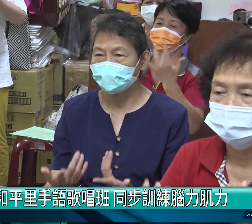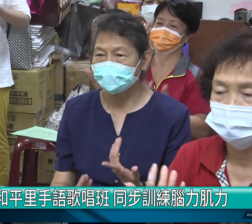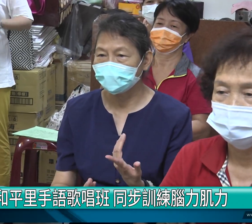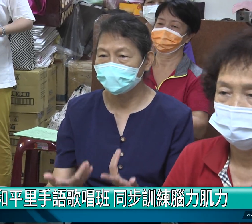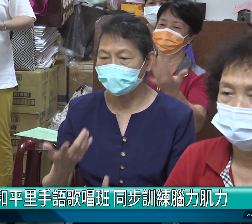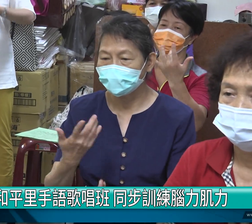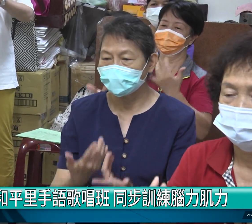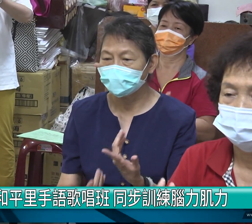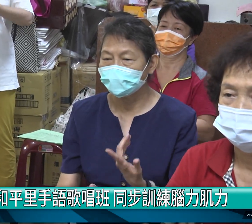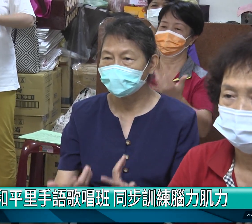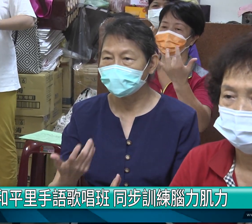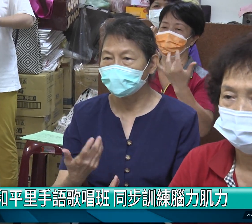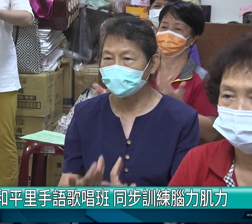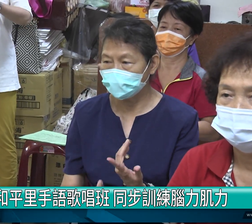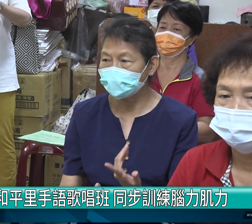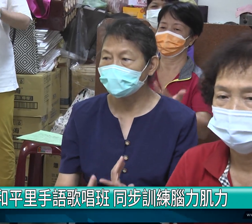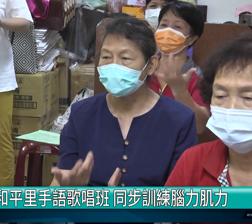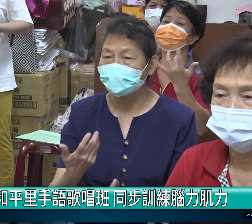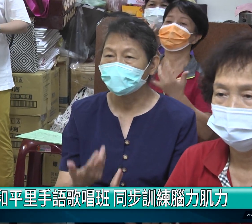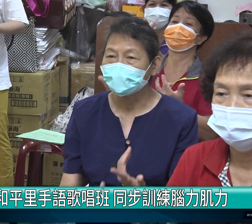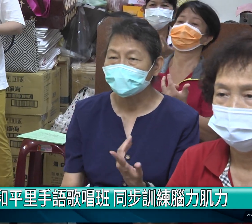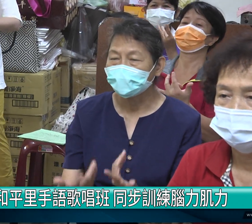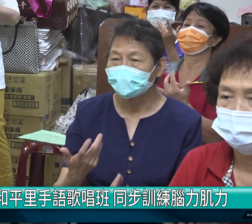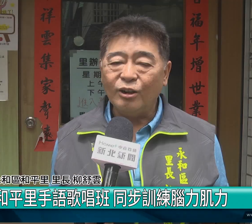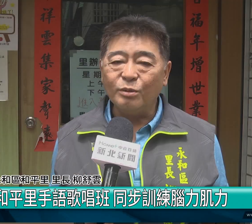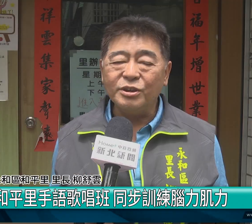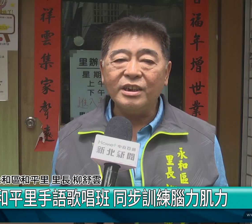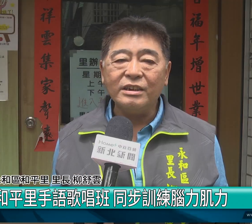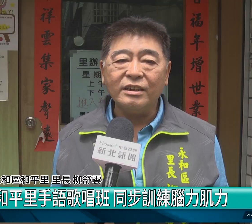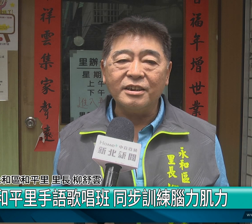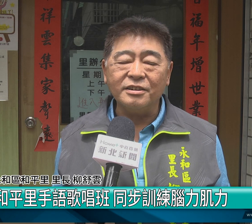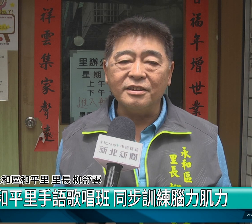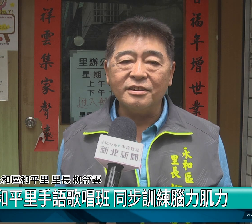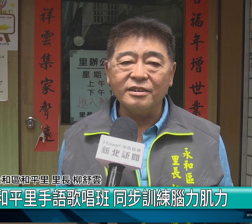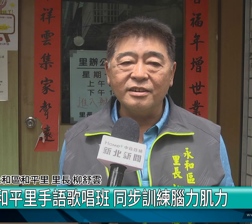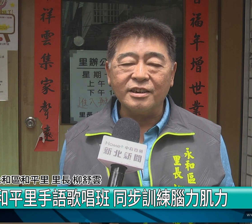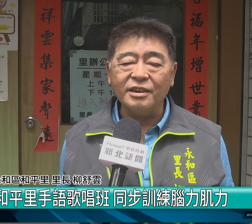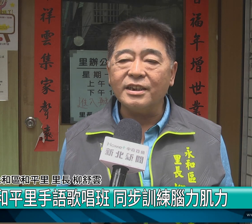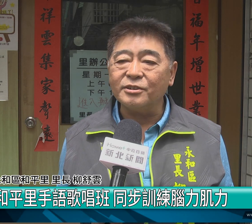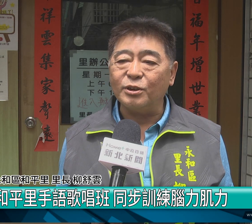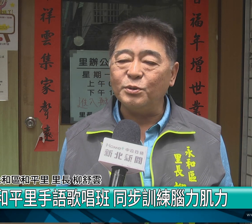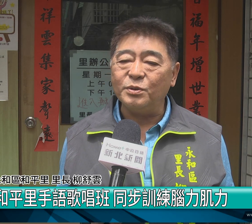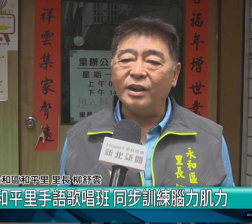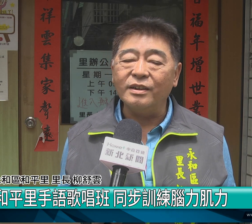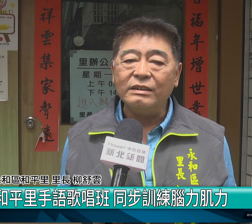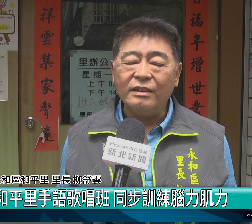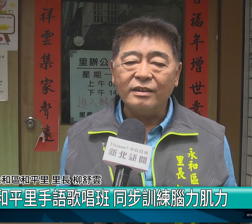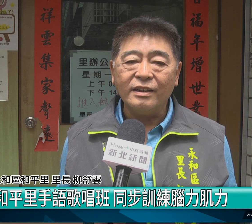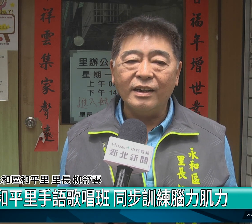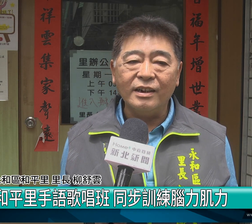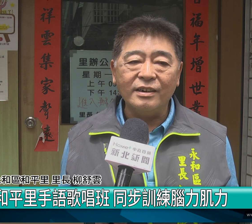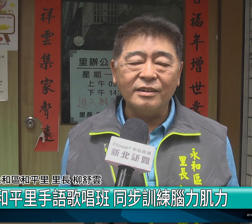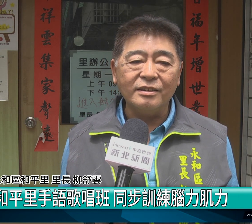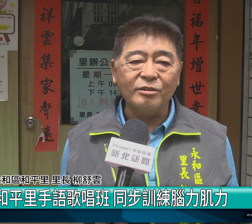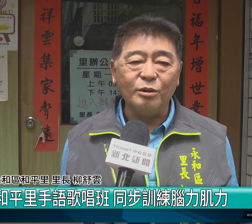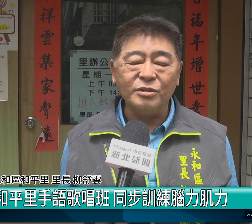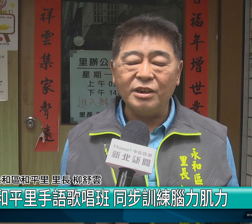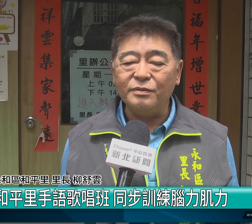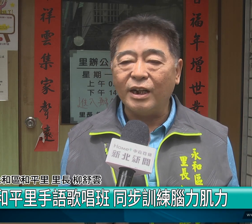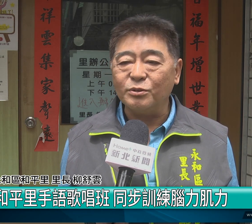手语时，也能活络气血，促进健康。 我们今天的课程是歌唱手语啊，那我们这英法族